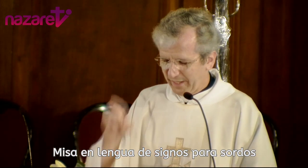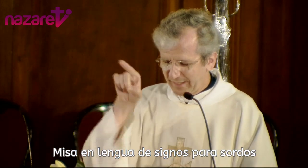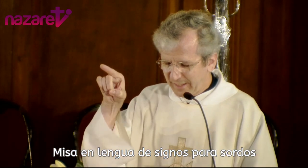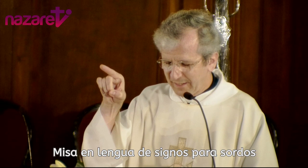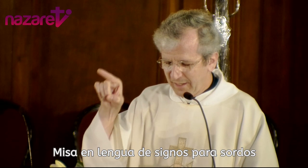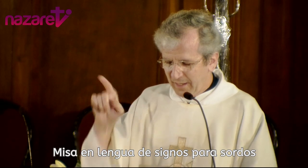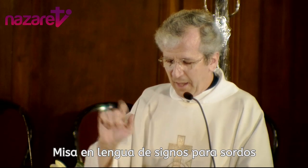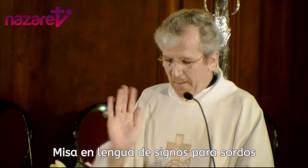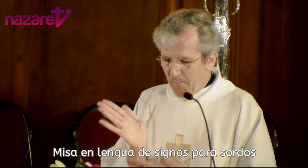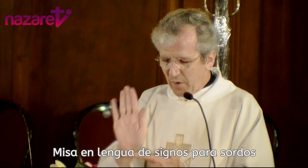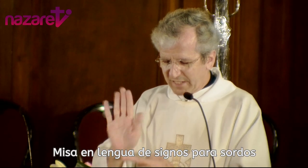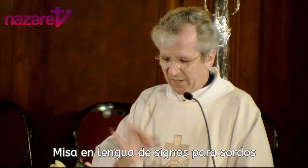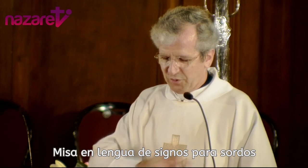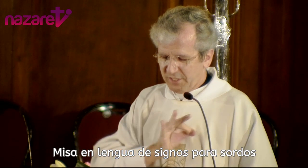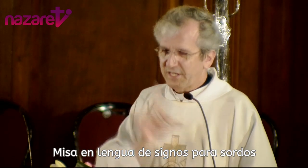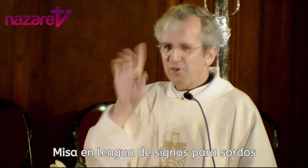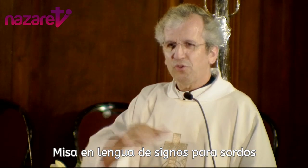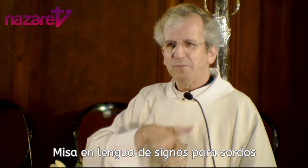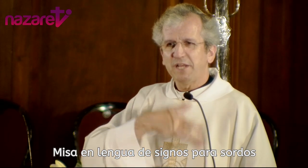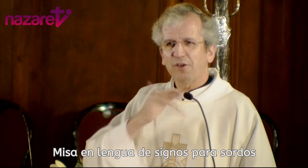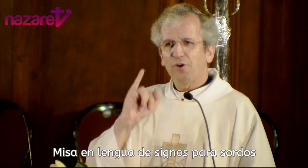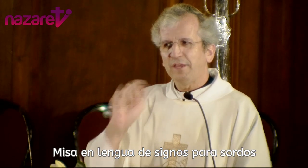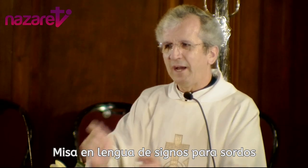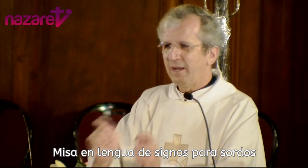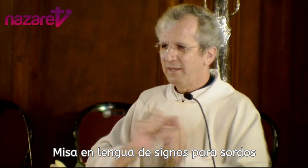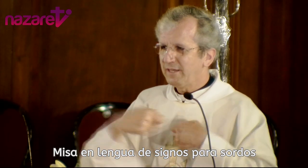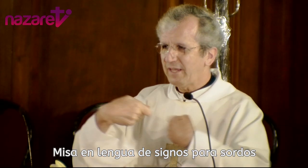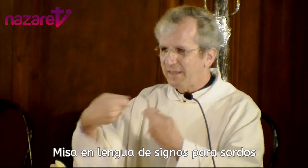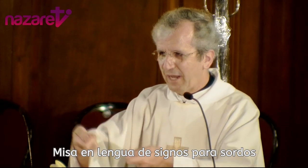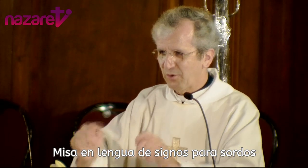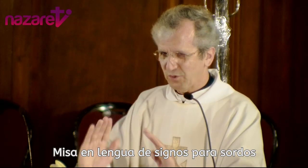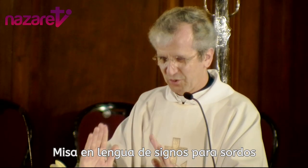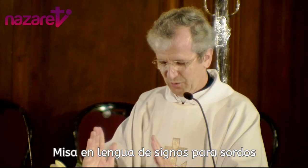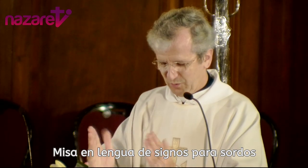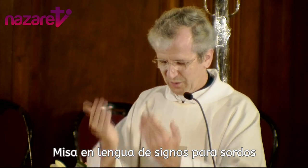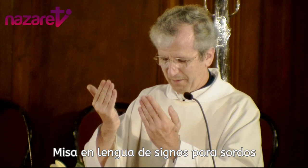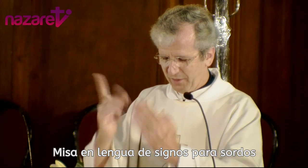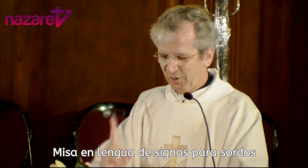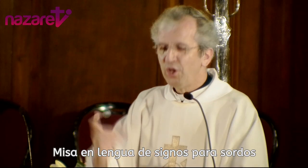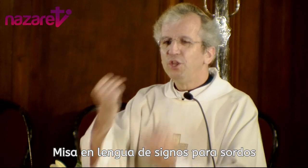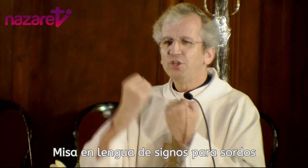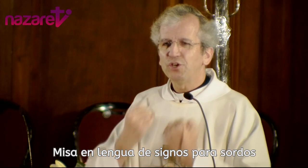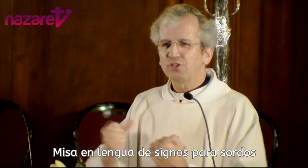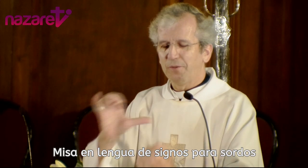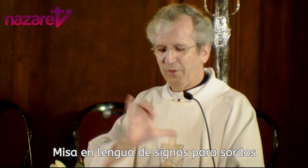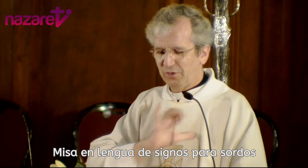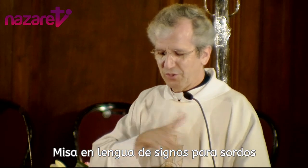ti. Muéstranos, Señor, tu misericordia, y danos tu salvación. Dios Todopoderoso,